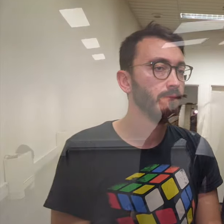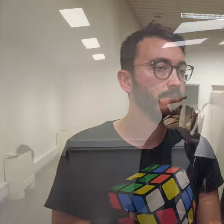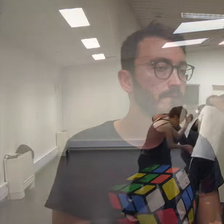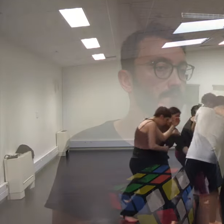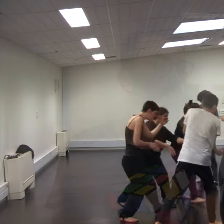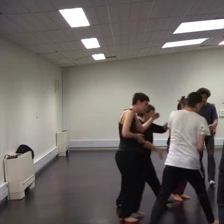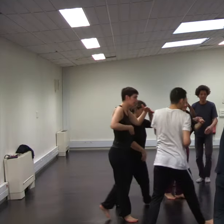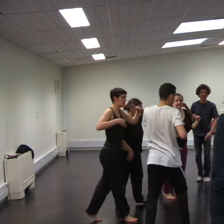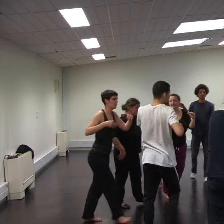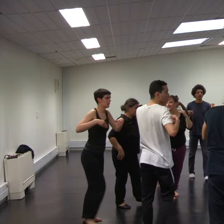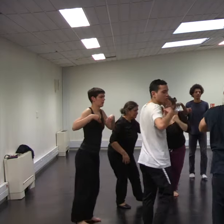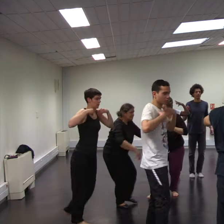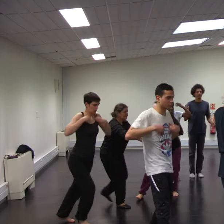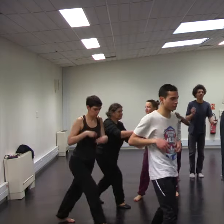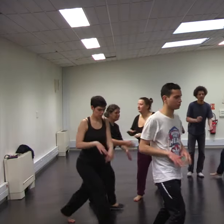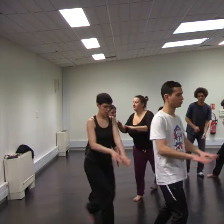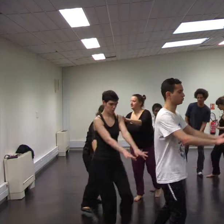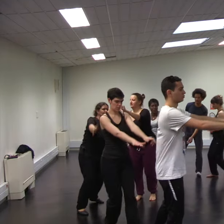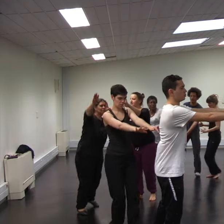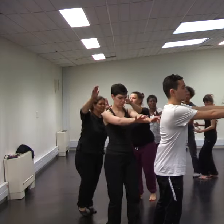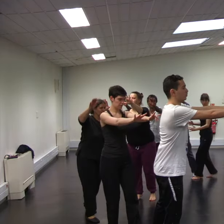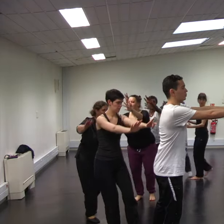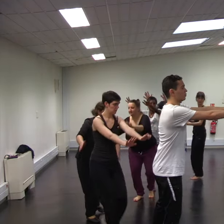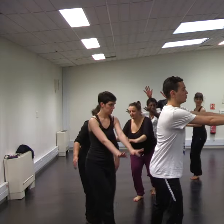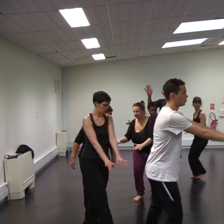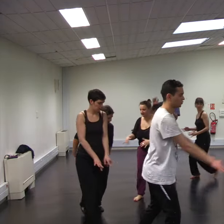réussir à avoir des idées ensemble, etc. Construire.